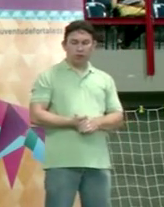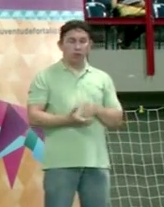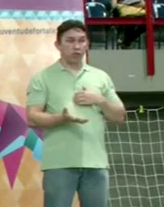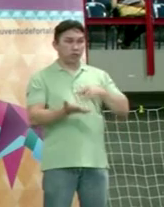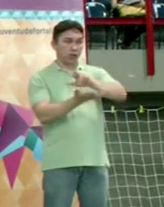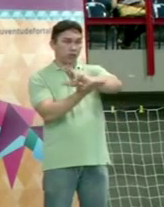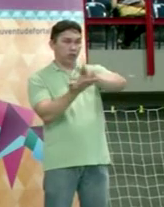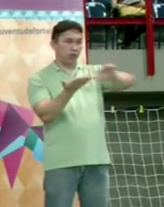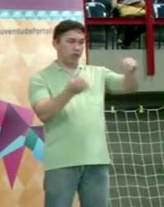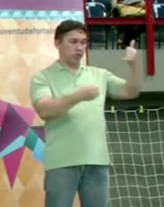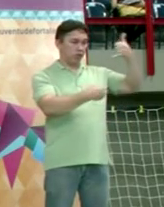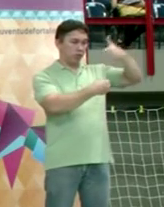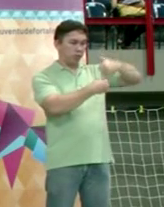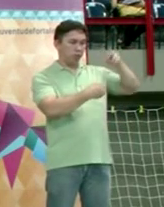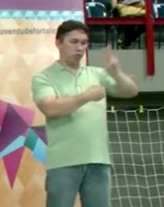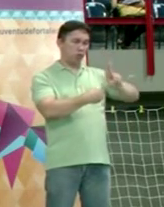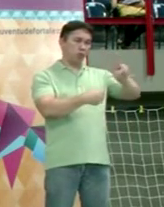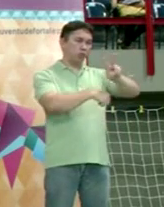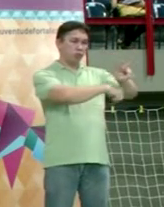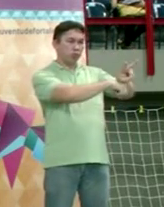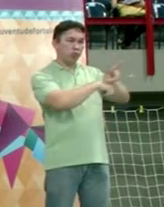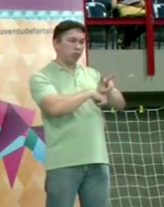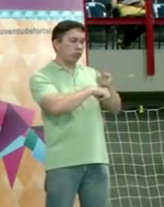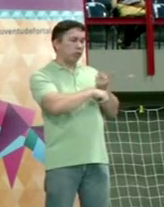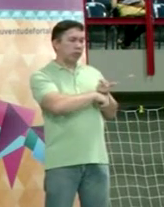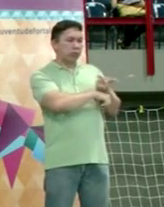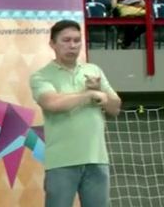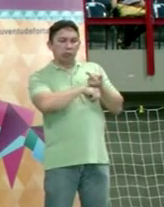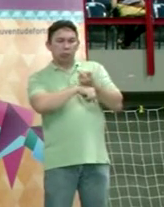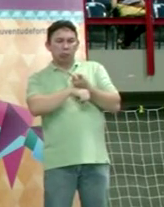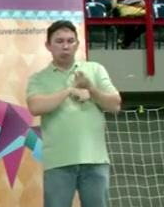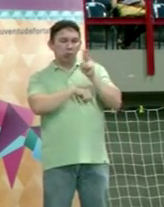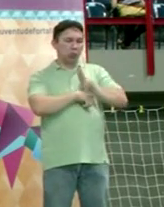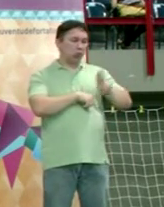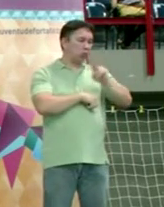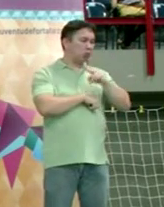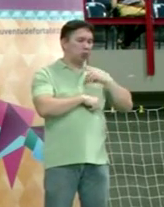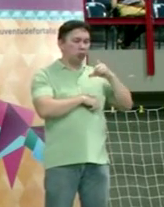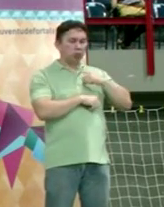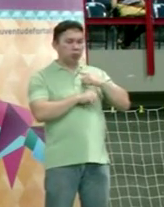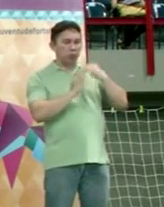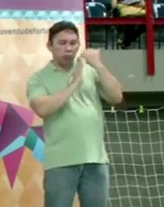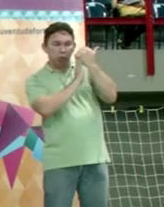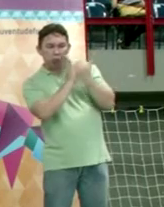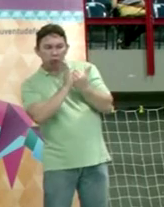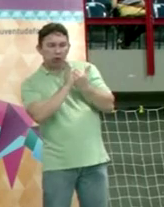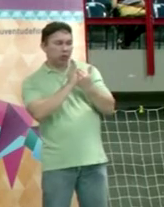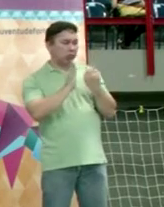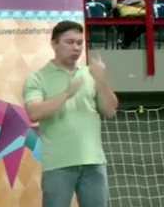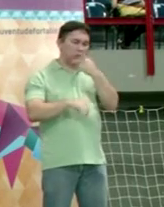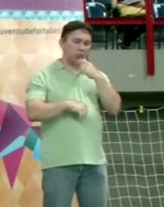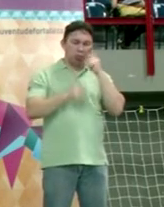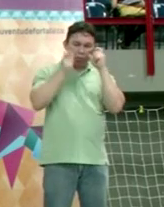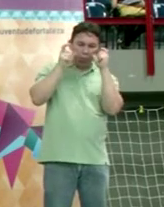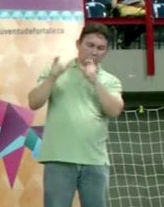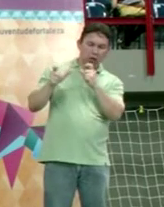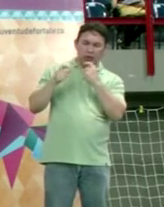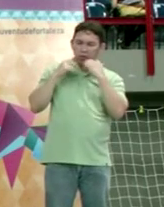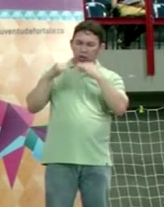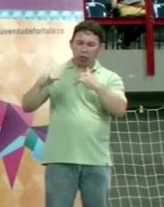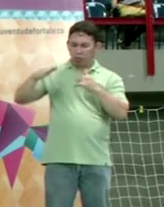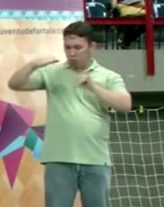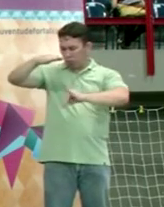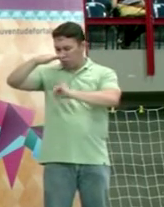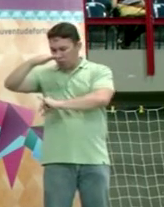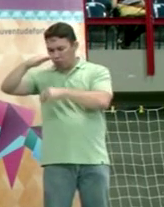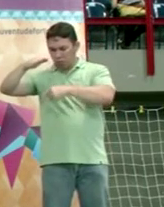Vários combustíveis alternativos estão sendo procurados para reduzir a demanda por combustíveis fósseis, cuja